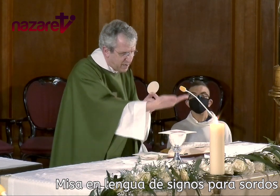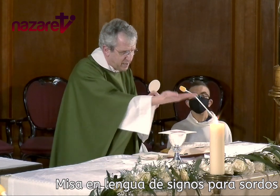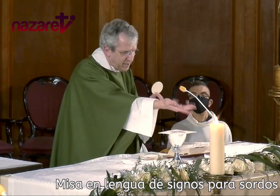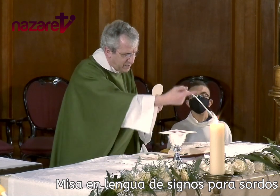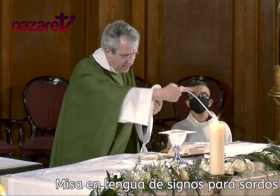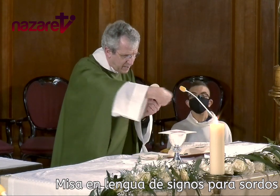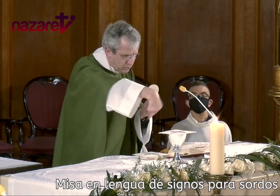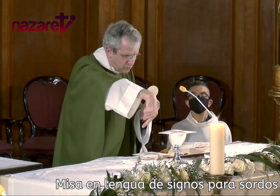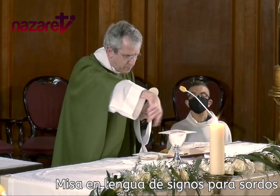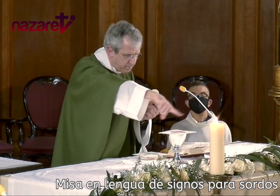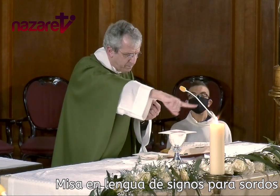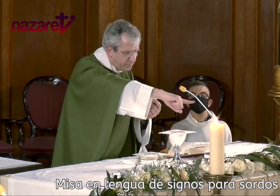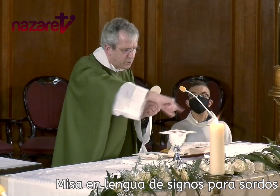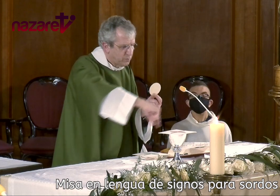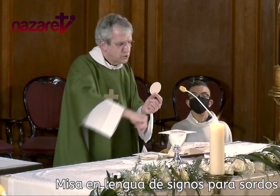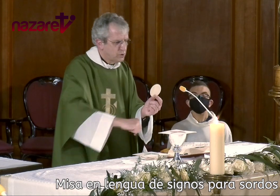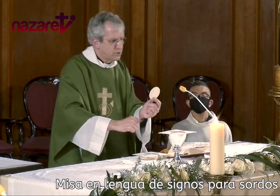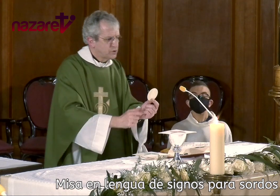entregado por vosotros